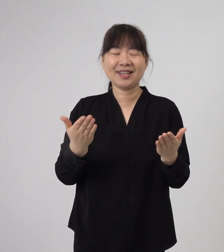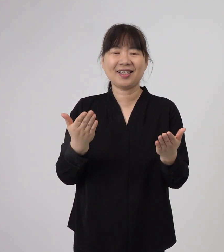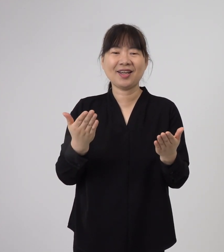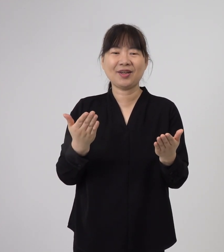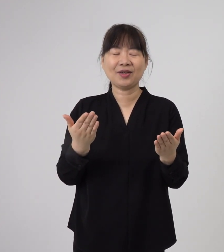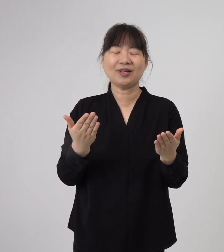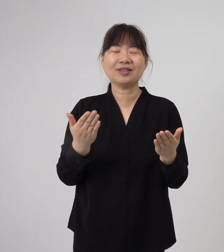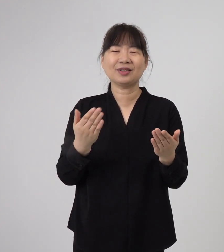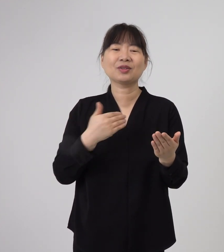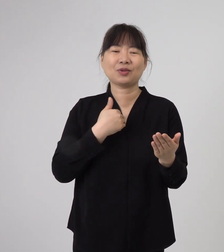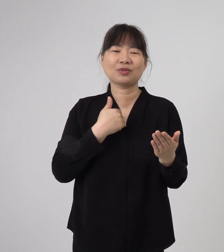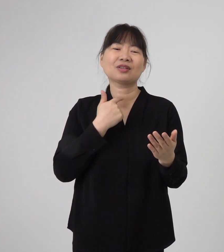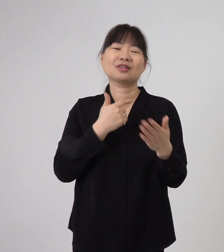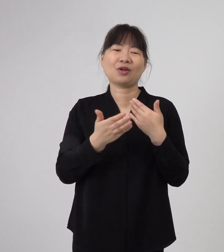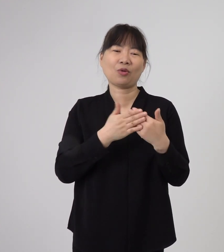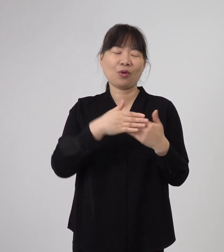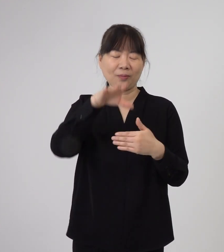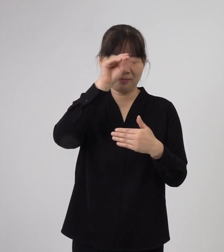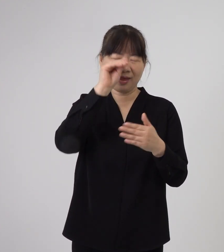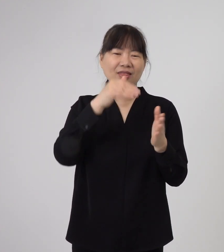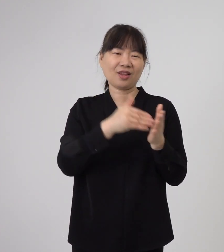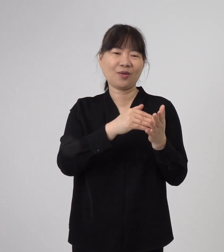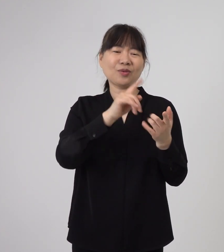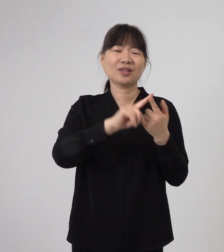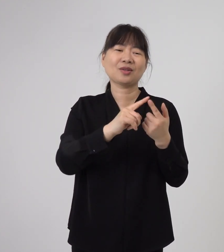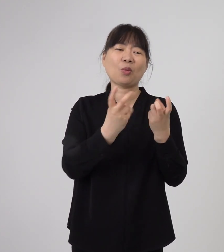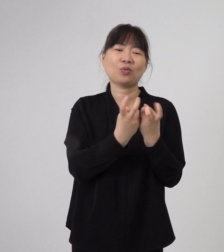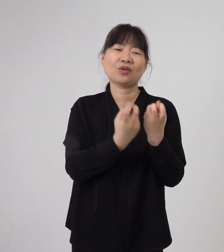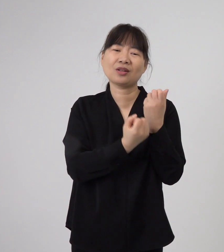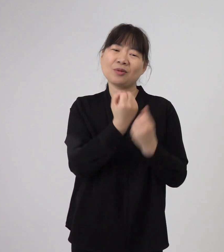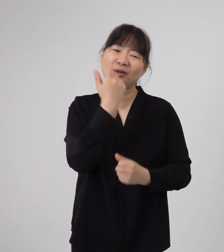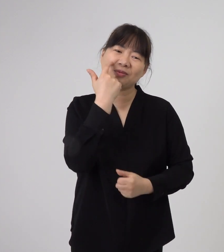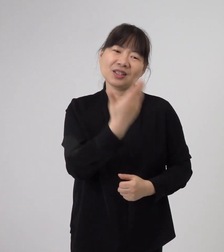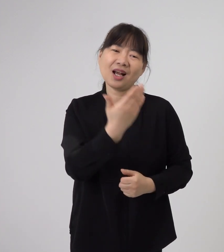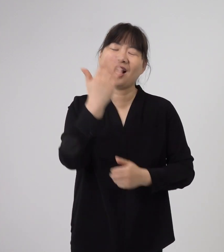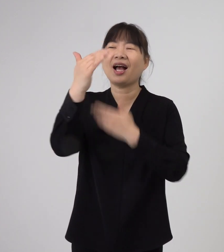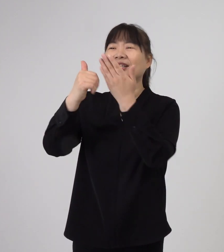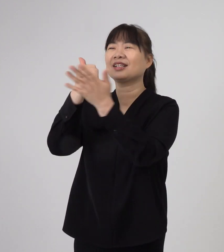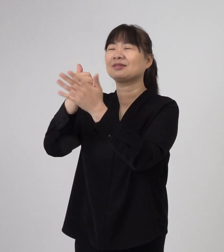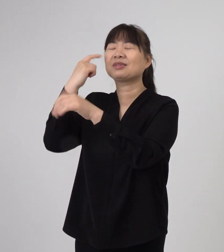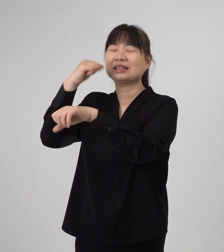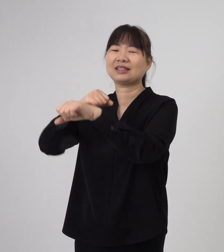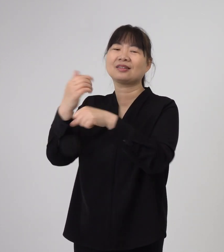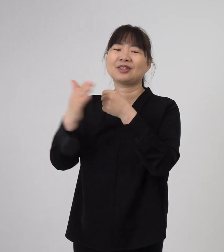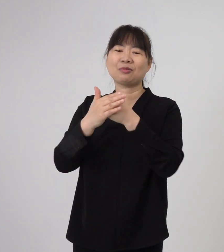어떻게 설명하겠어요? 그런 거예요. 하나님의 지혜예요.